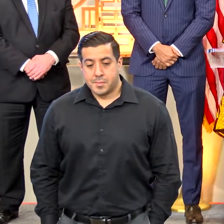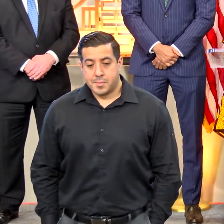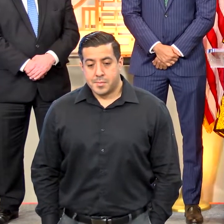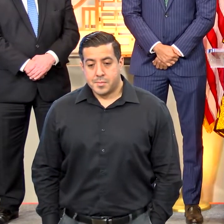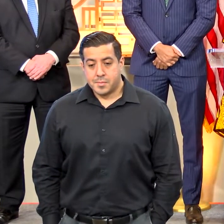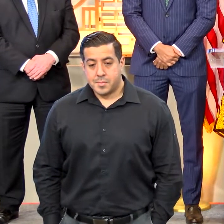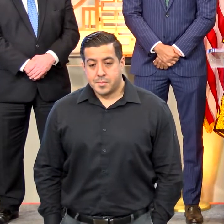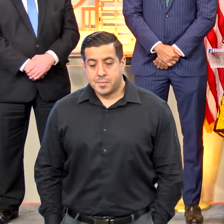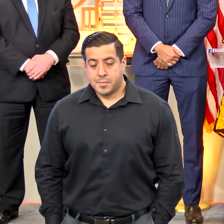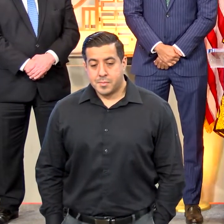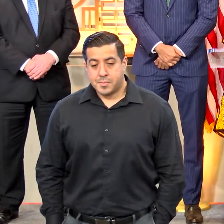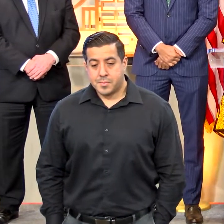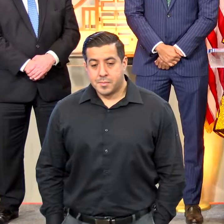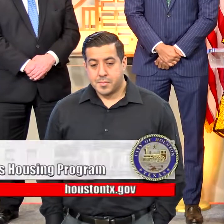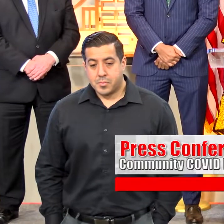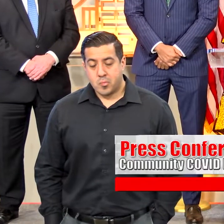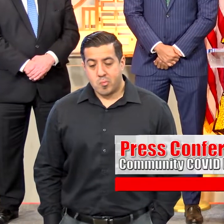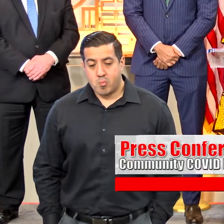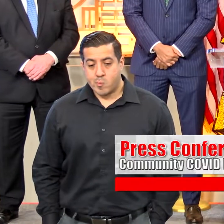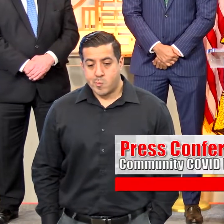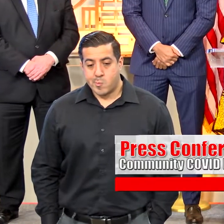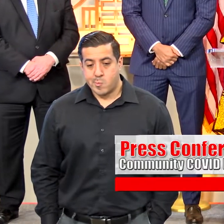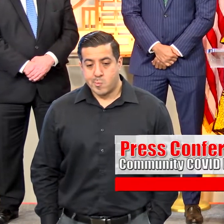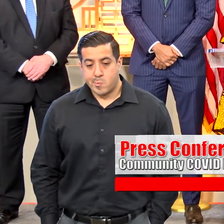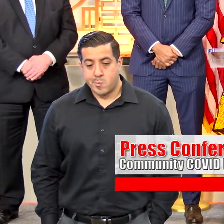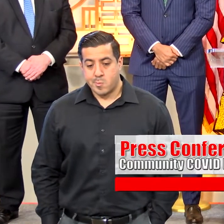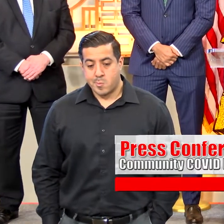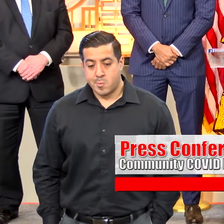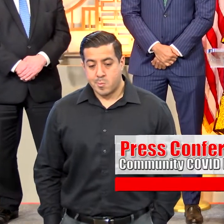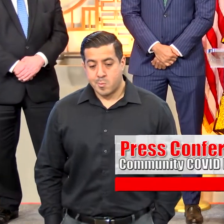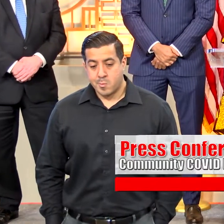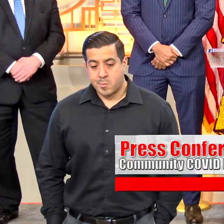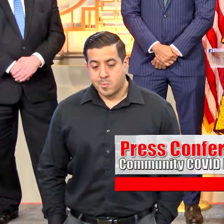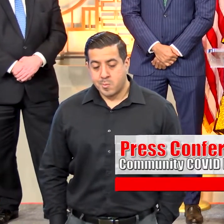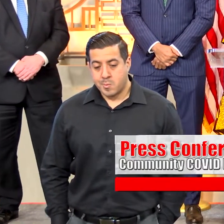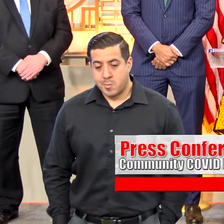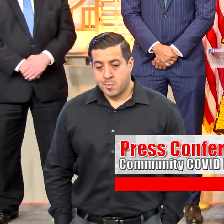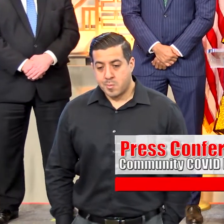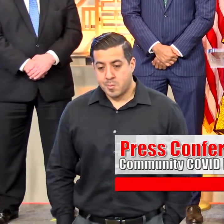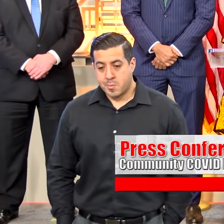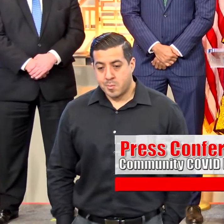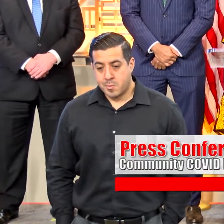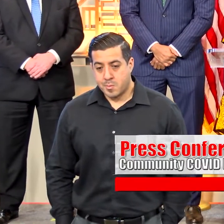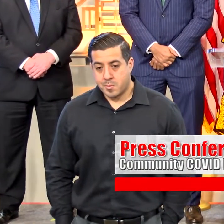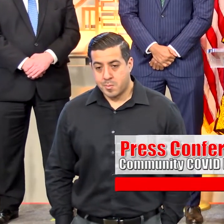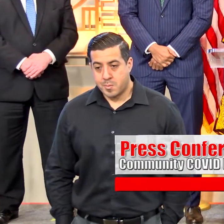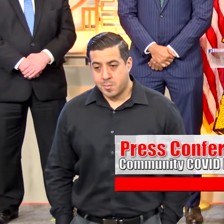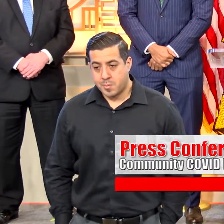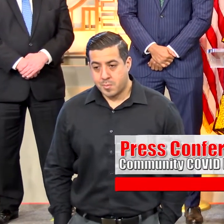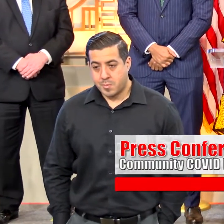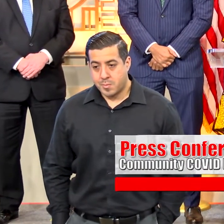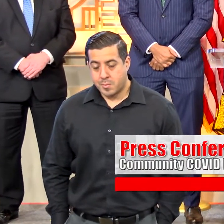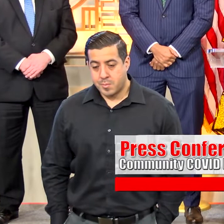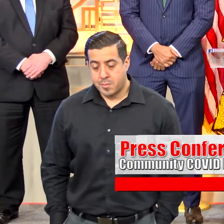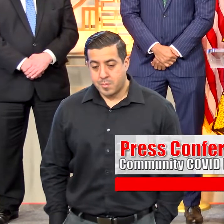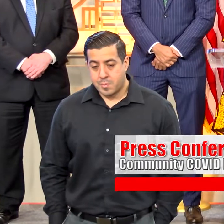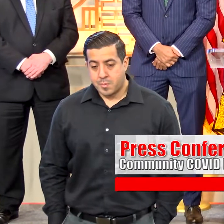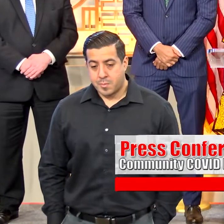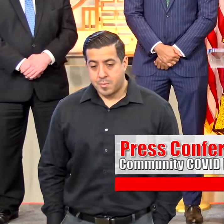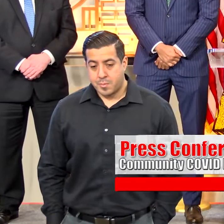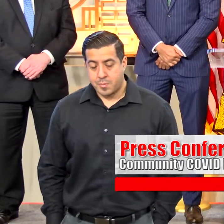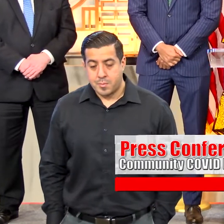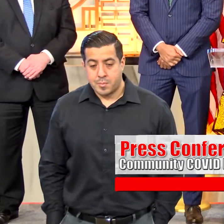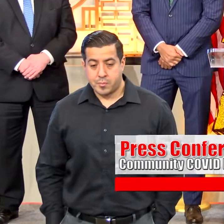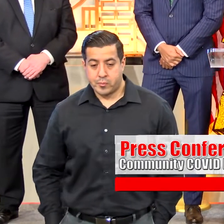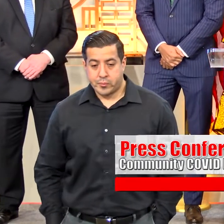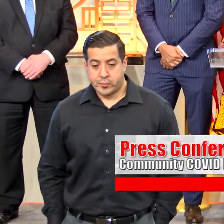trabajo no se logra del día a la noche, requiere inversiones inteligentes, relaciones con